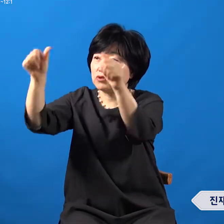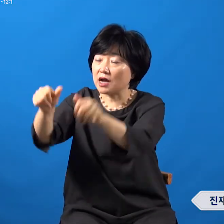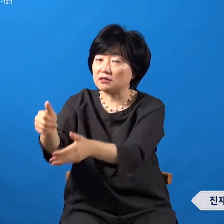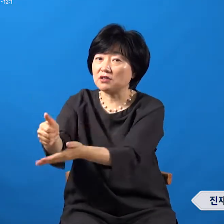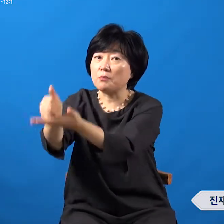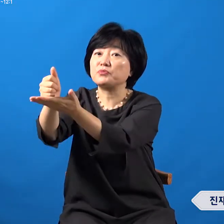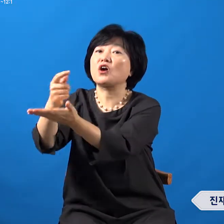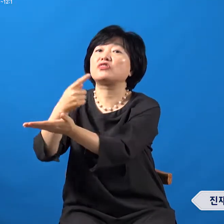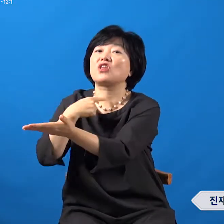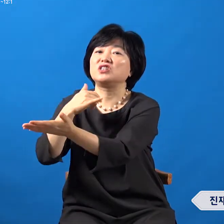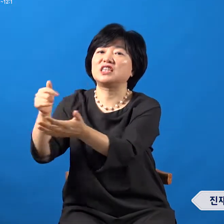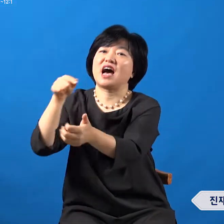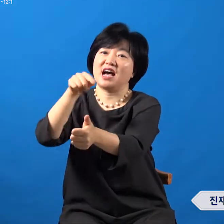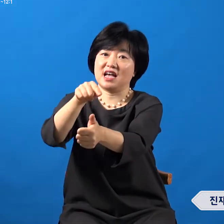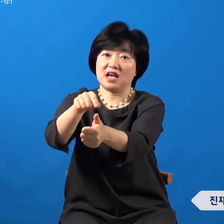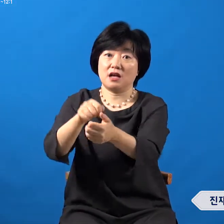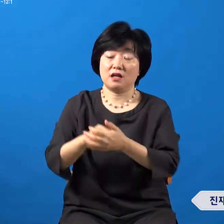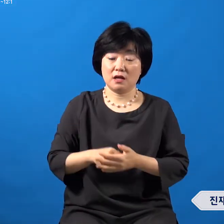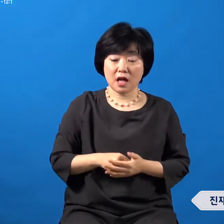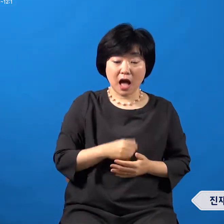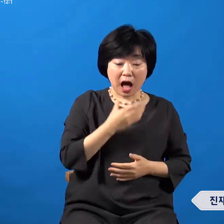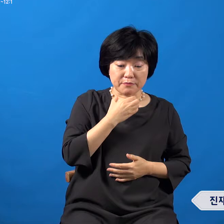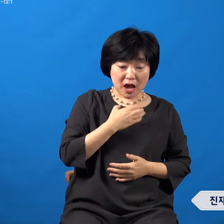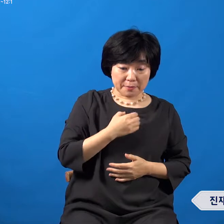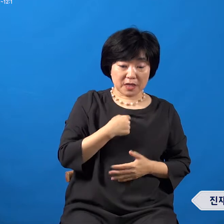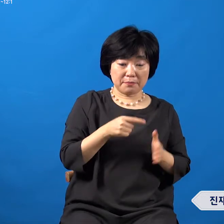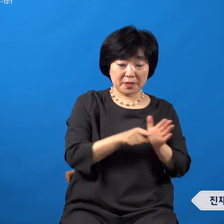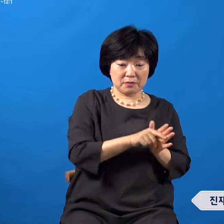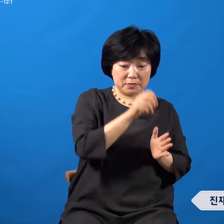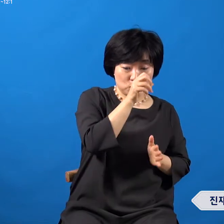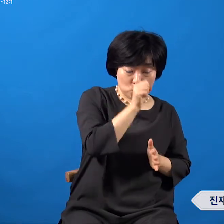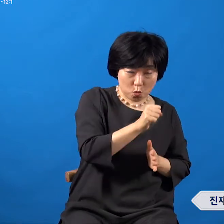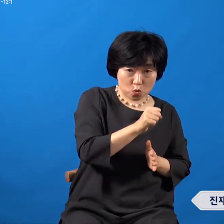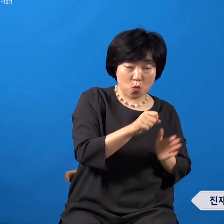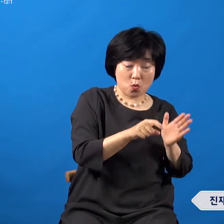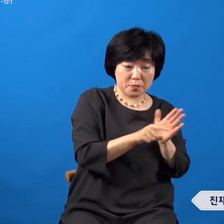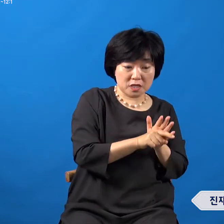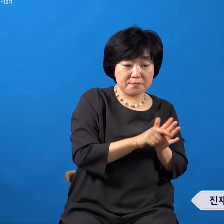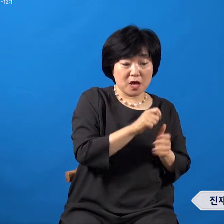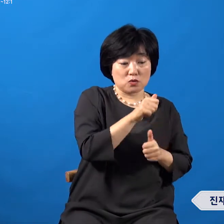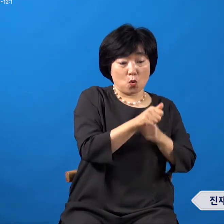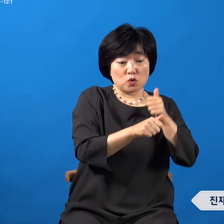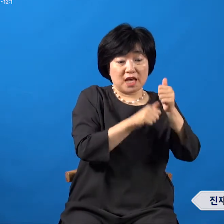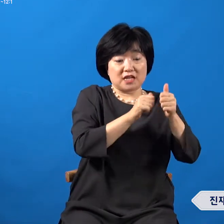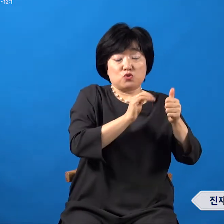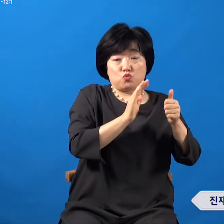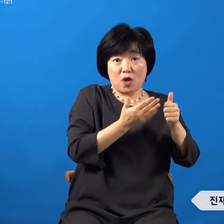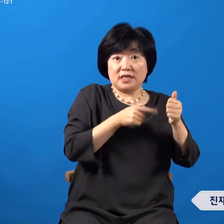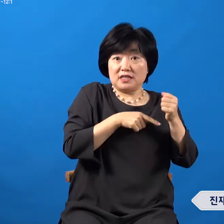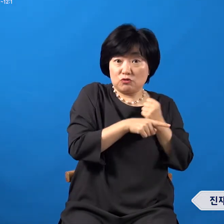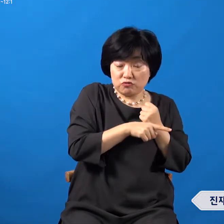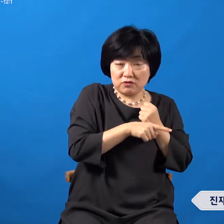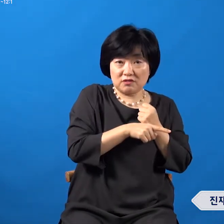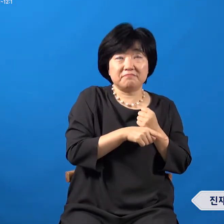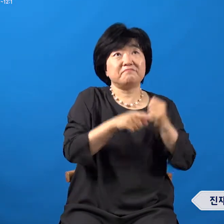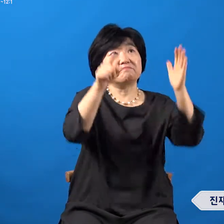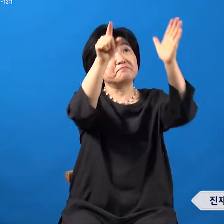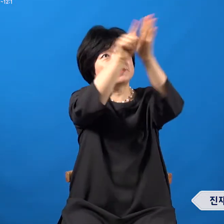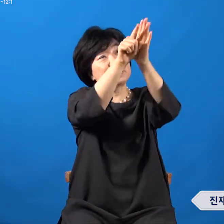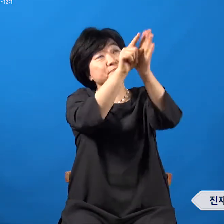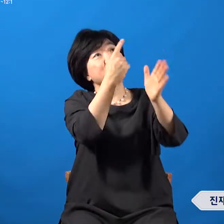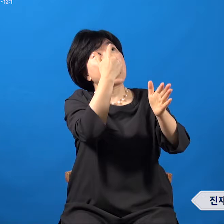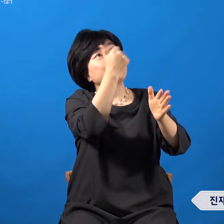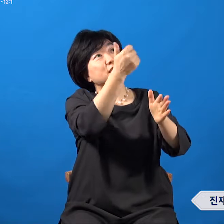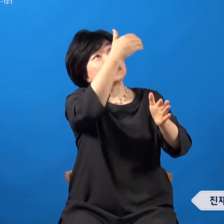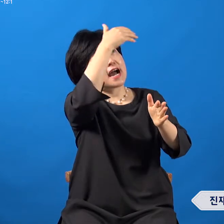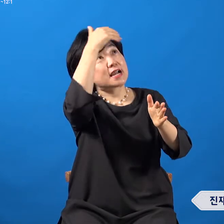말씀하고 있습니다. 아브라함이 믿음이 좋고 믿음의 조상이 된 이유는 믿음의 가문